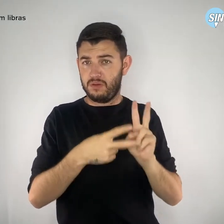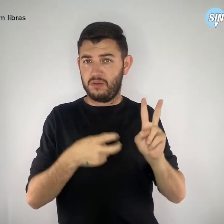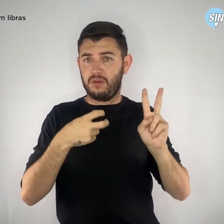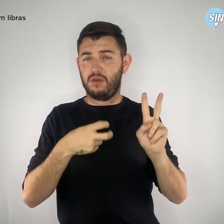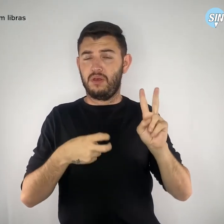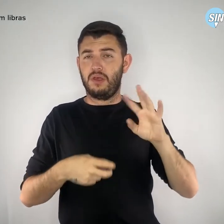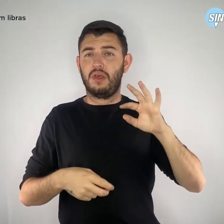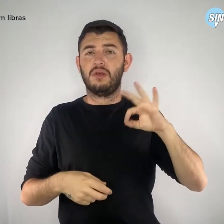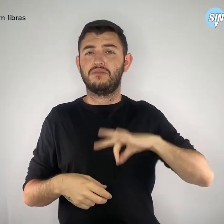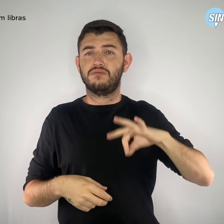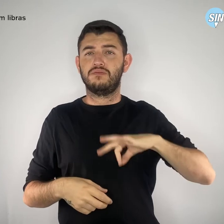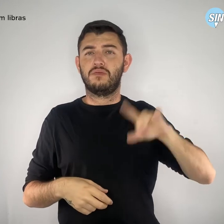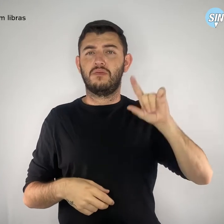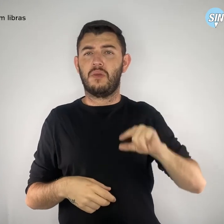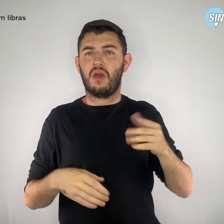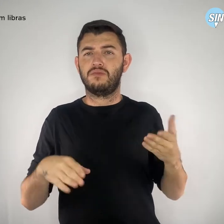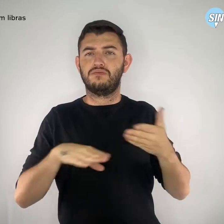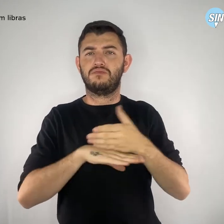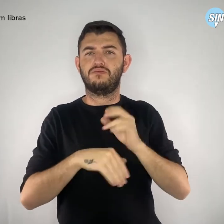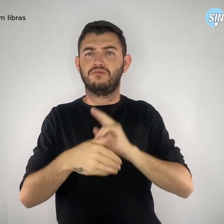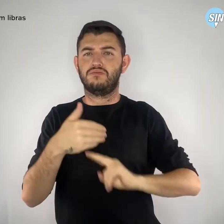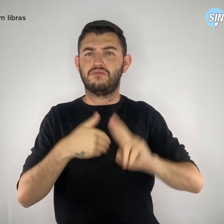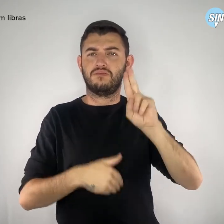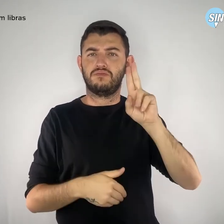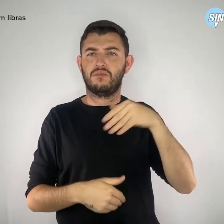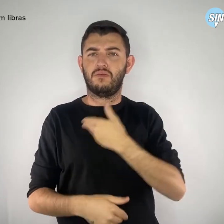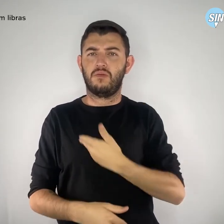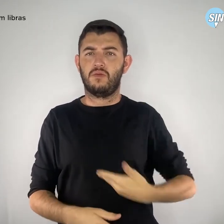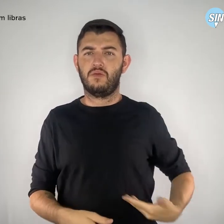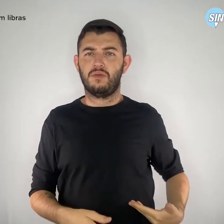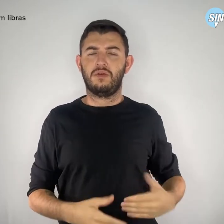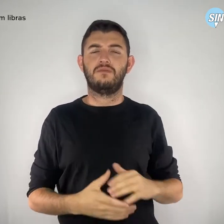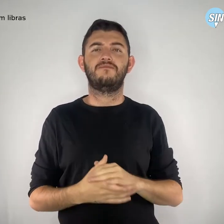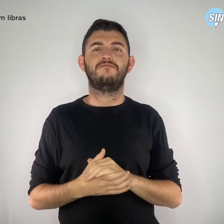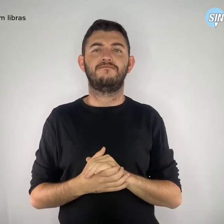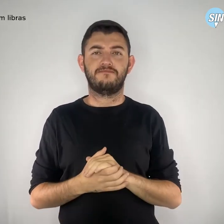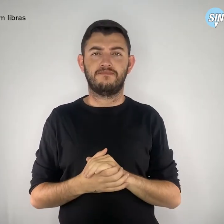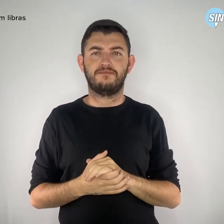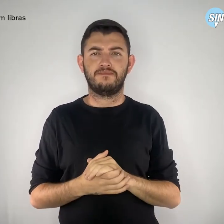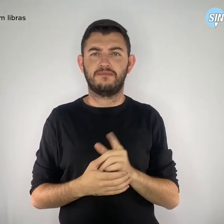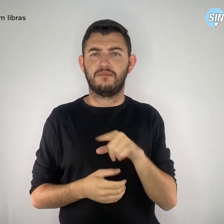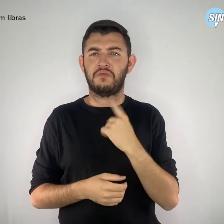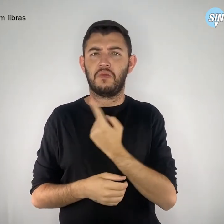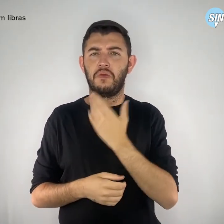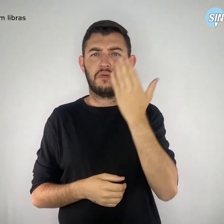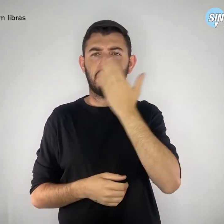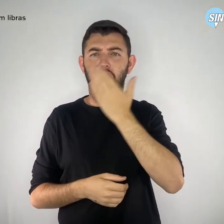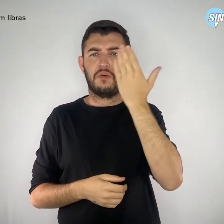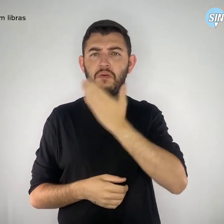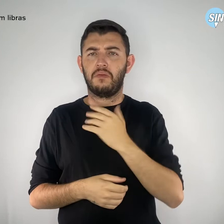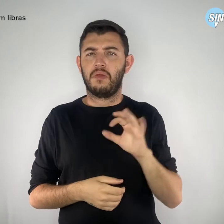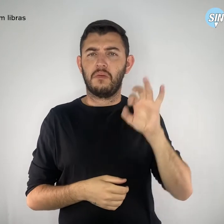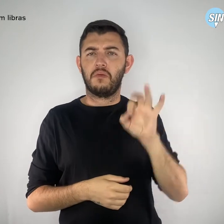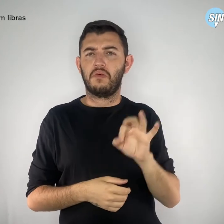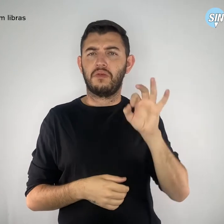baixa renda nas universidades públicas. A gente não vê esse número com relevância em cargos